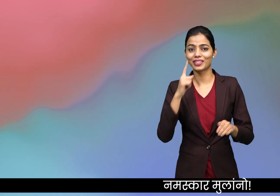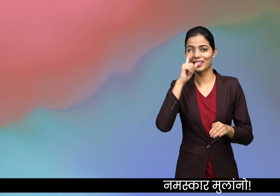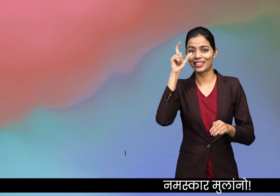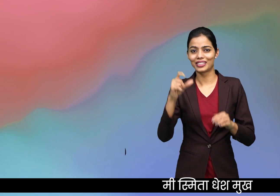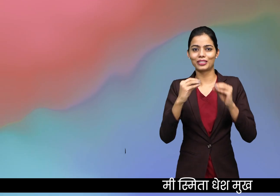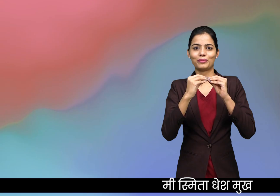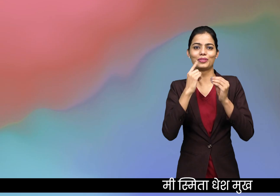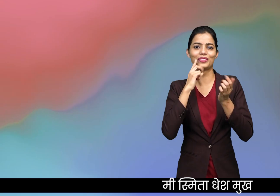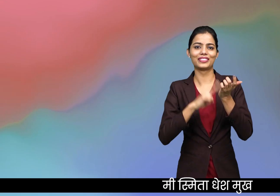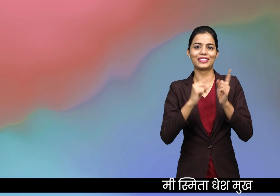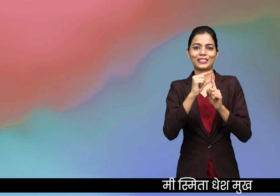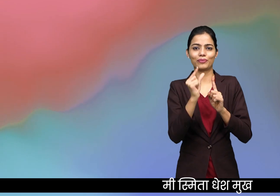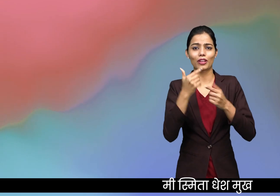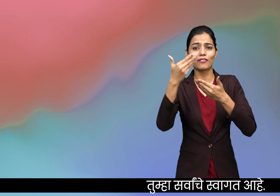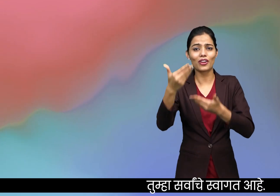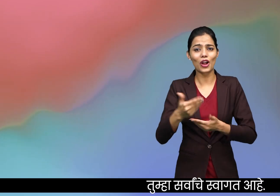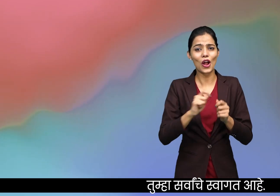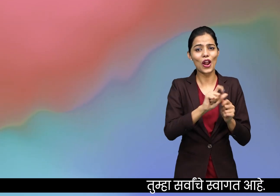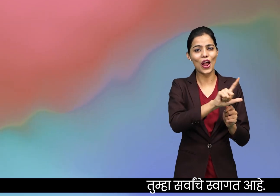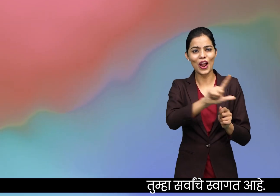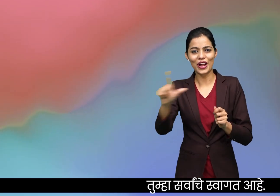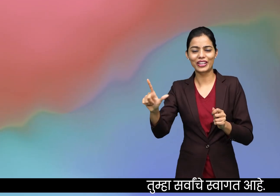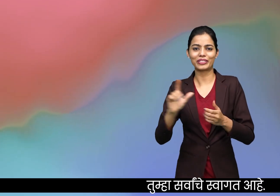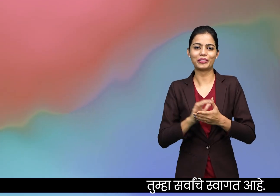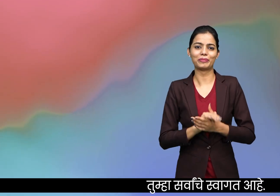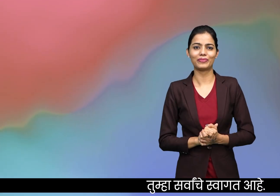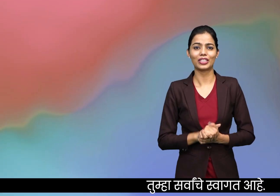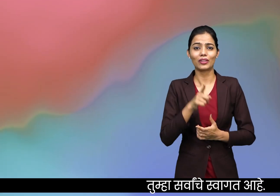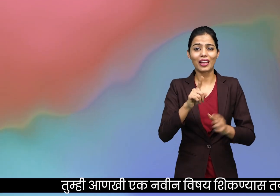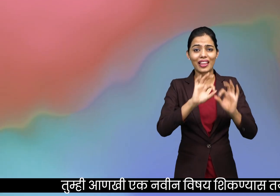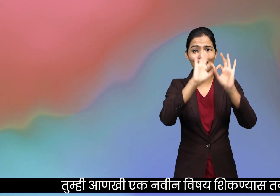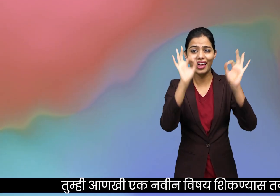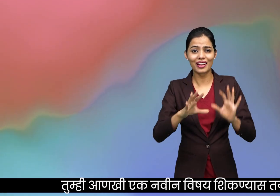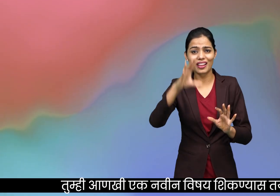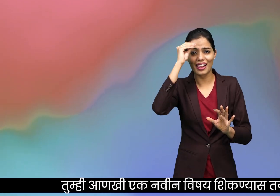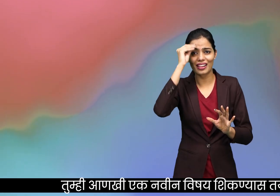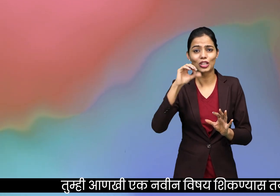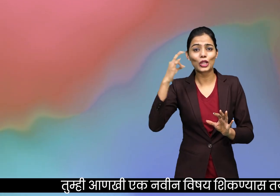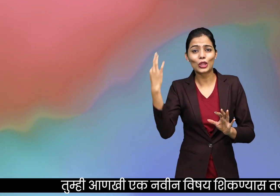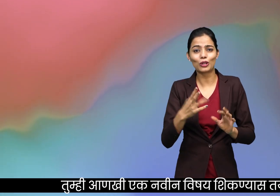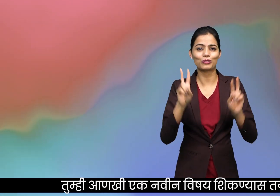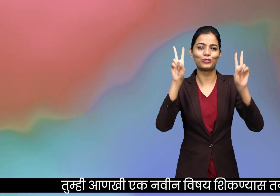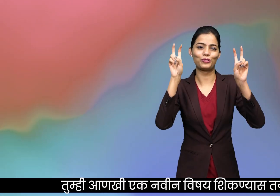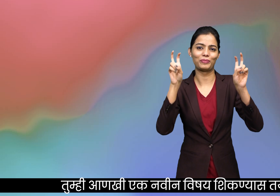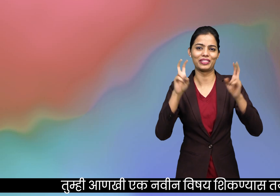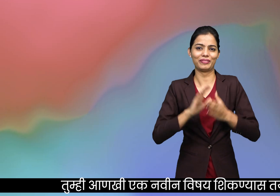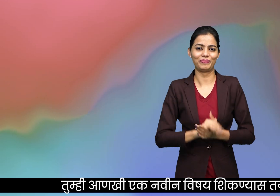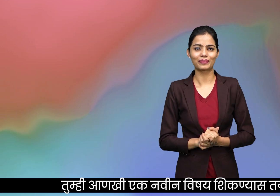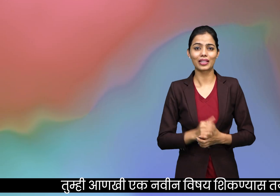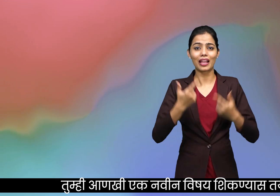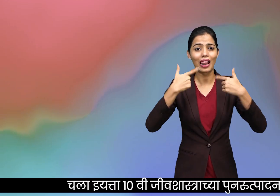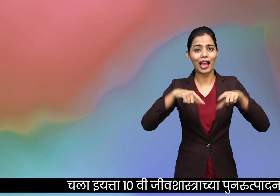नमस्कार मुलांनो, मी स्मिता देशमुख तुम्हा सर्वांचे स्वागत आहे. तुम्ही आणखी एक नवीन विषय शिकण्यास तयार आहात